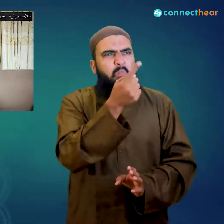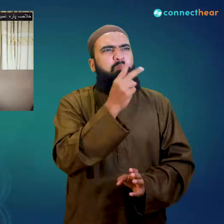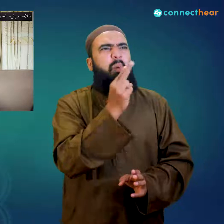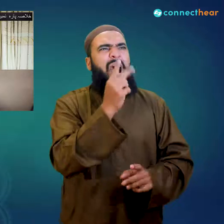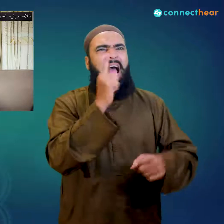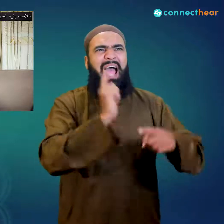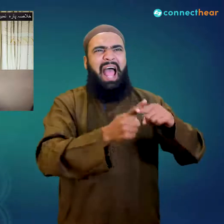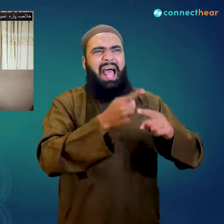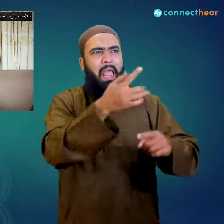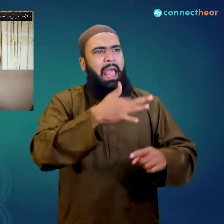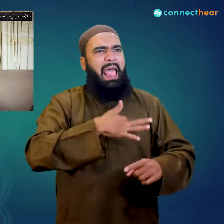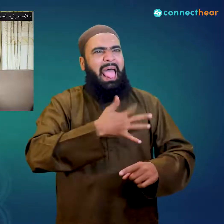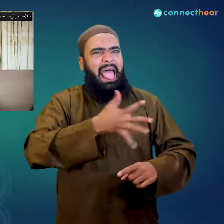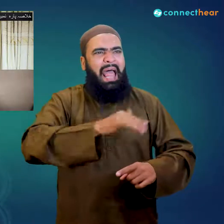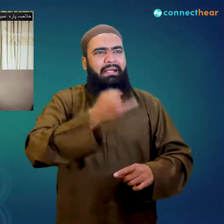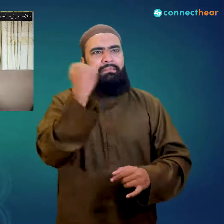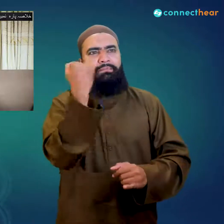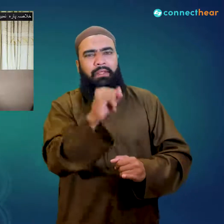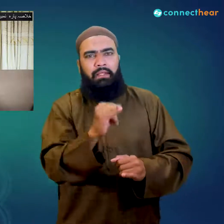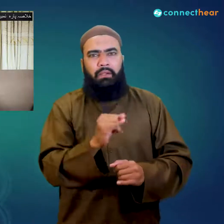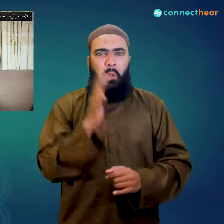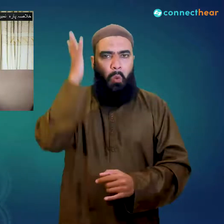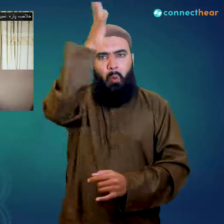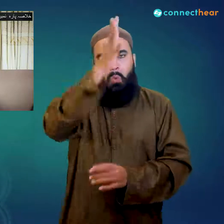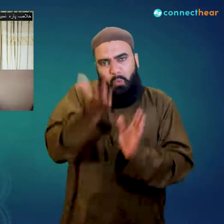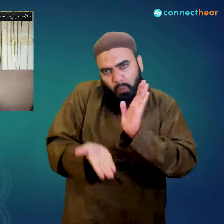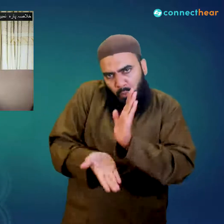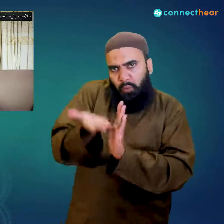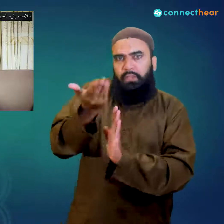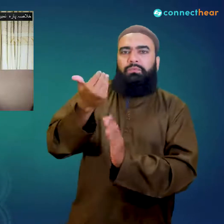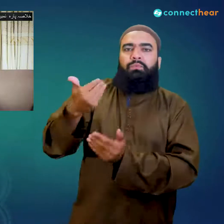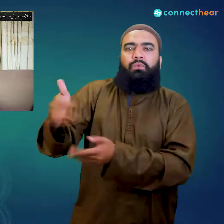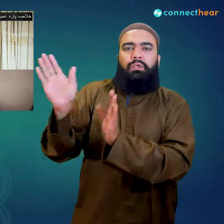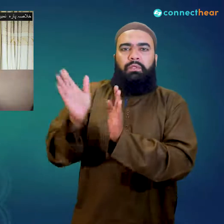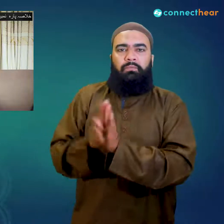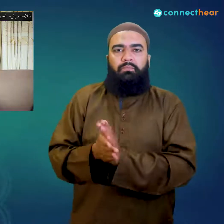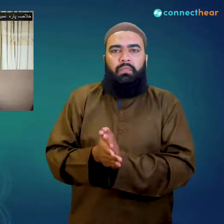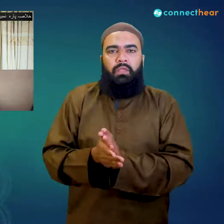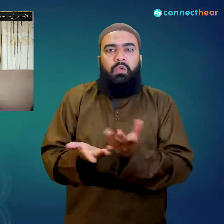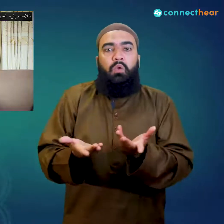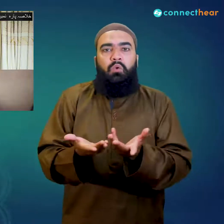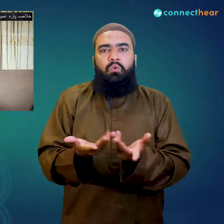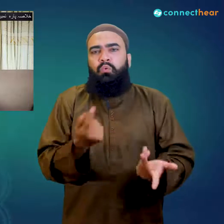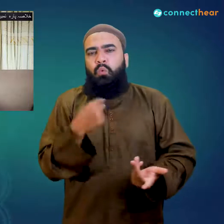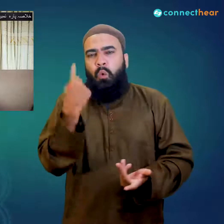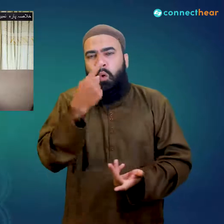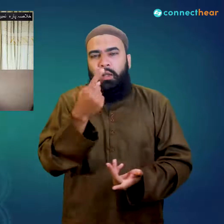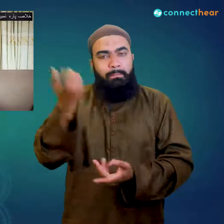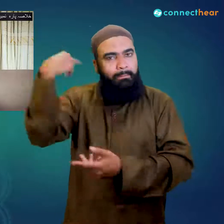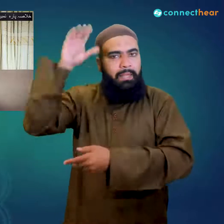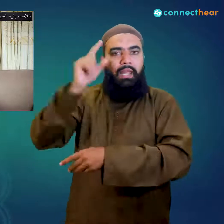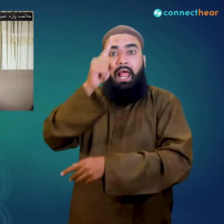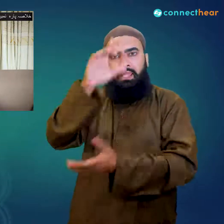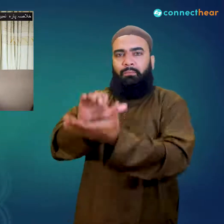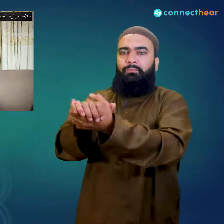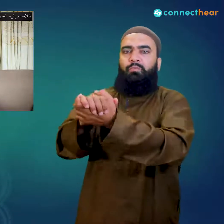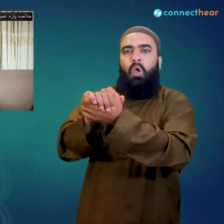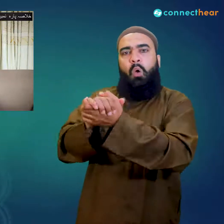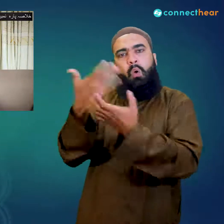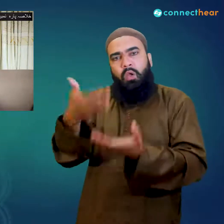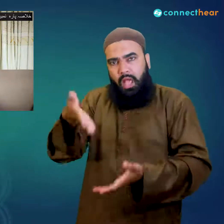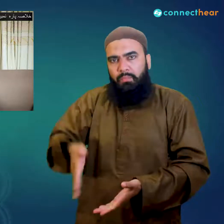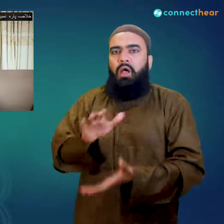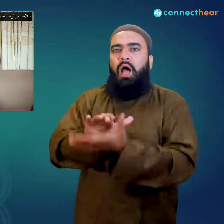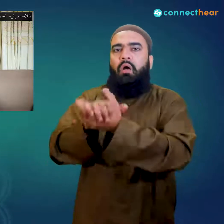یہی چیز ان کے کفر کے بڑھانے کا باعث ہو جاتی ہے۔ یہ ایسے لوگ ہیں جنہوں نے اللہ سے وعدہ کیا تھا، پھر اس وعدے کو